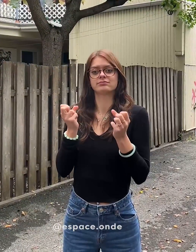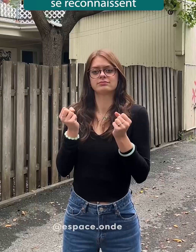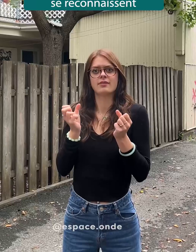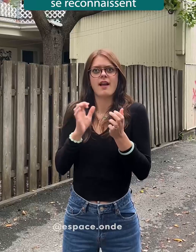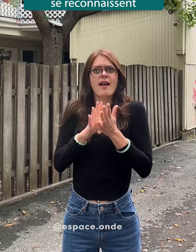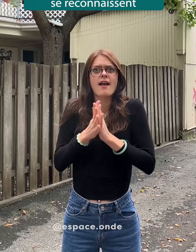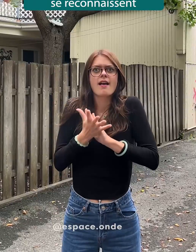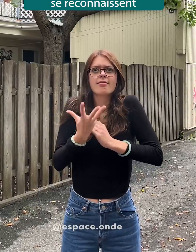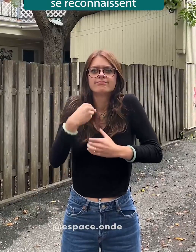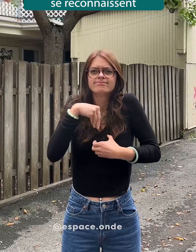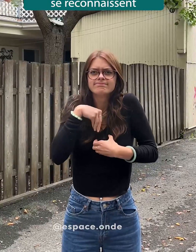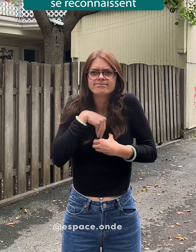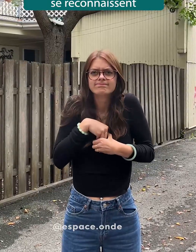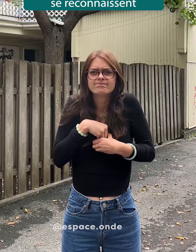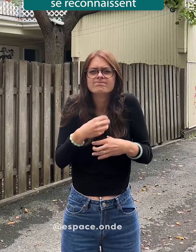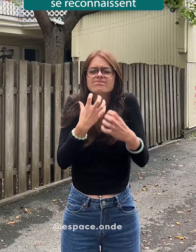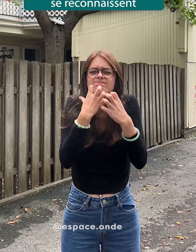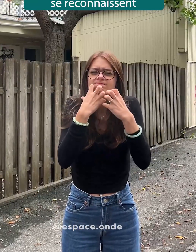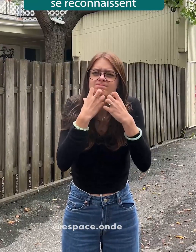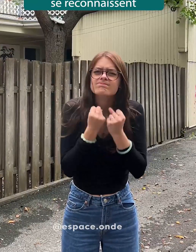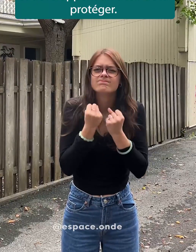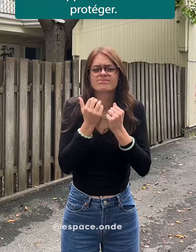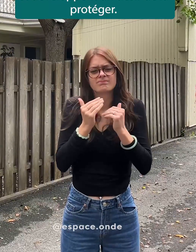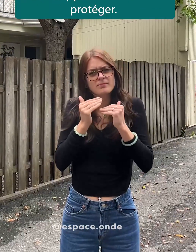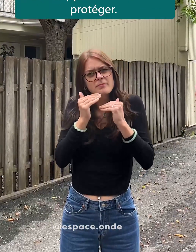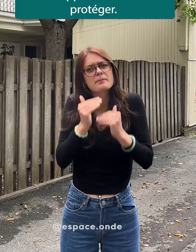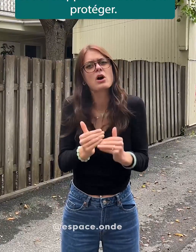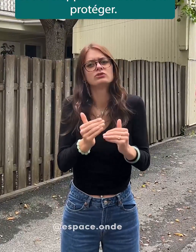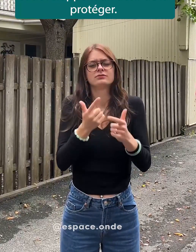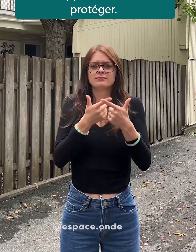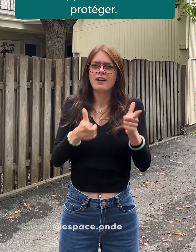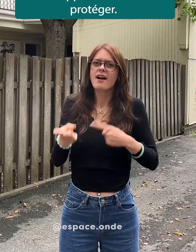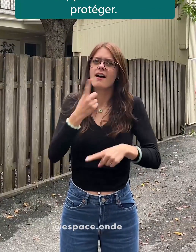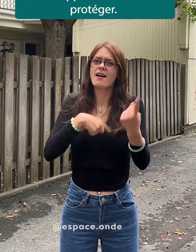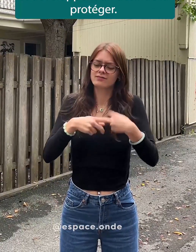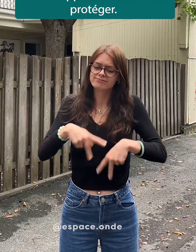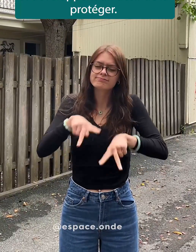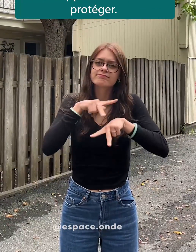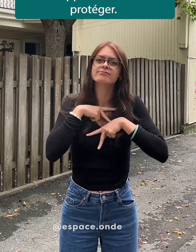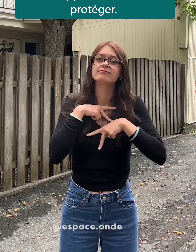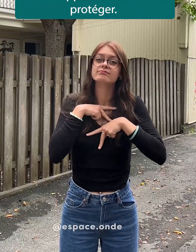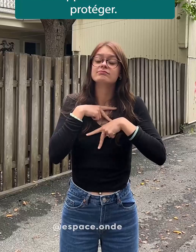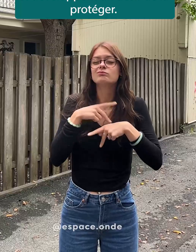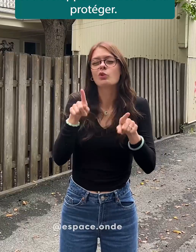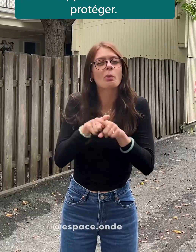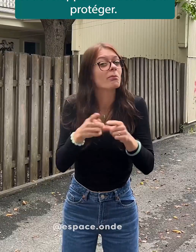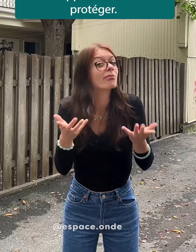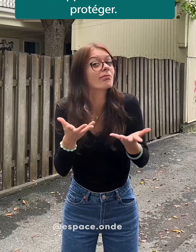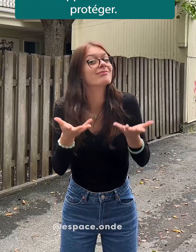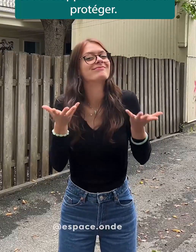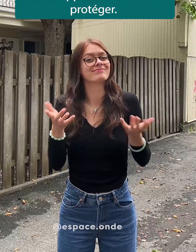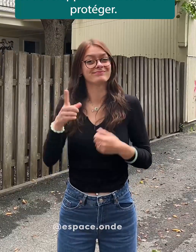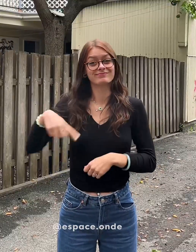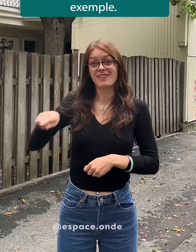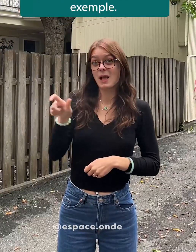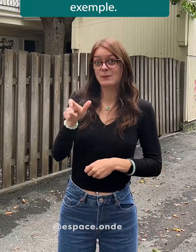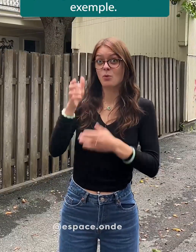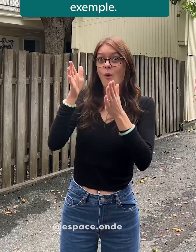Les sourds qui les utilisent se reconnaissent alors dans cette langue et développent un désir de la protéger, tout comme les